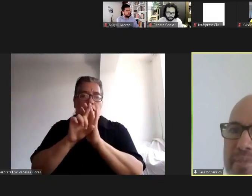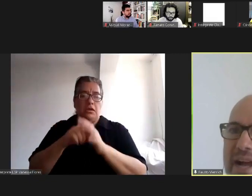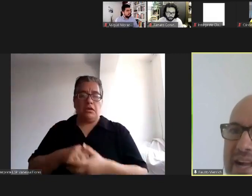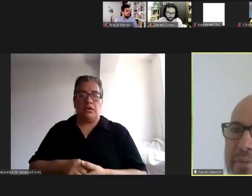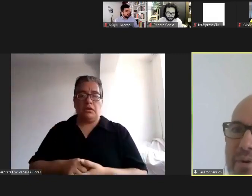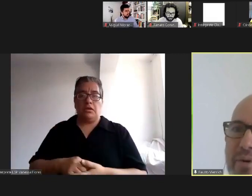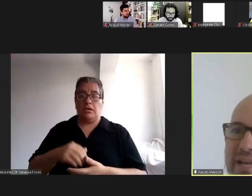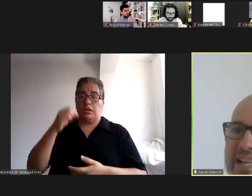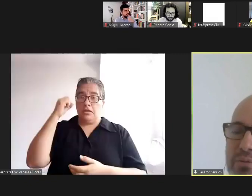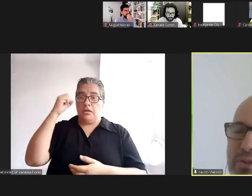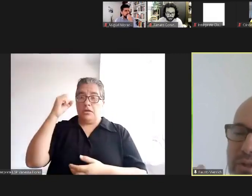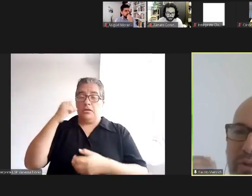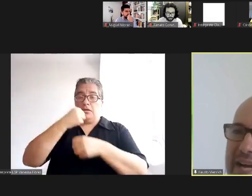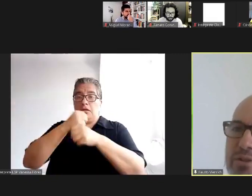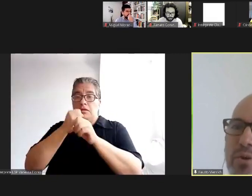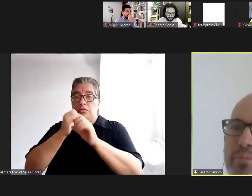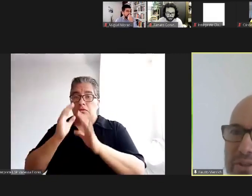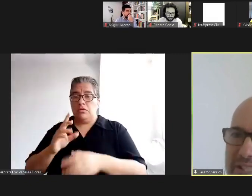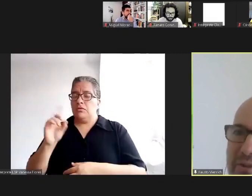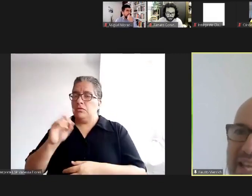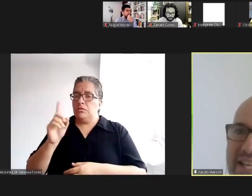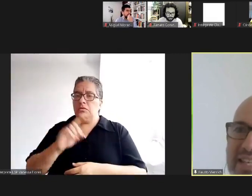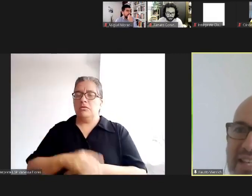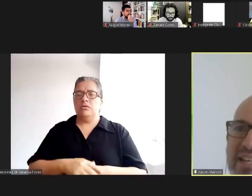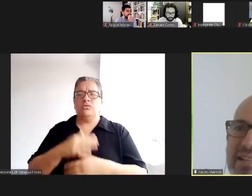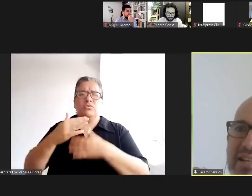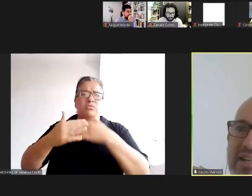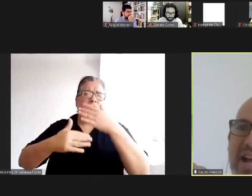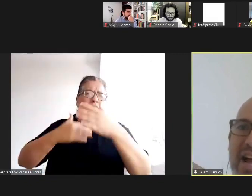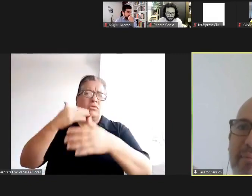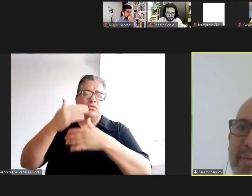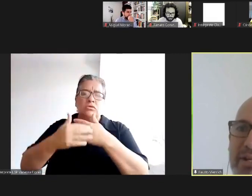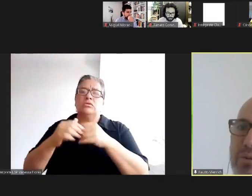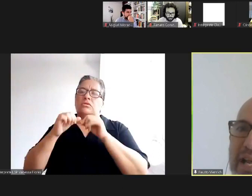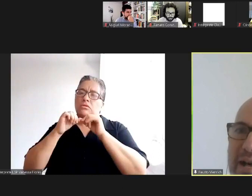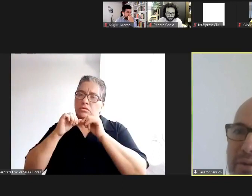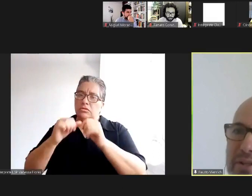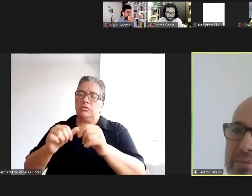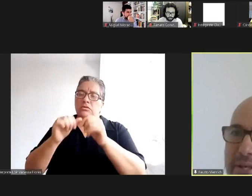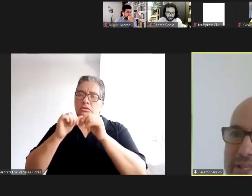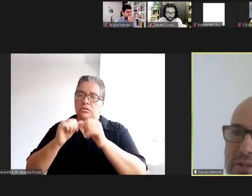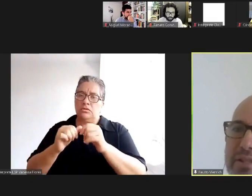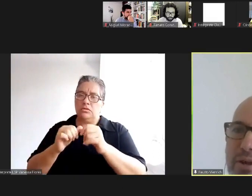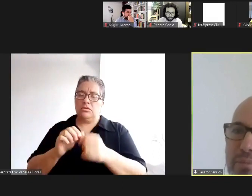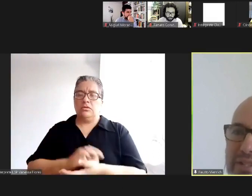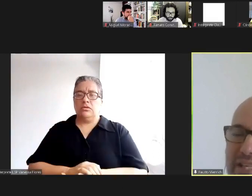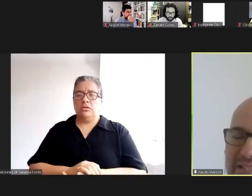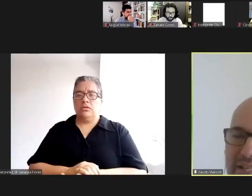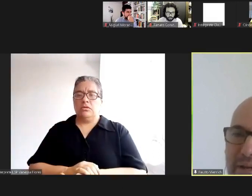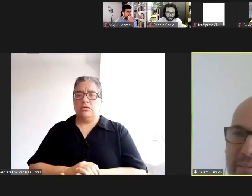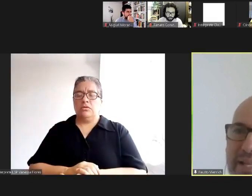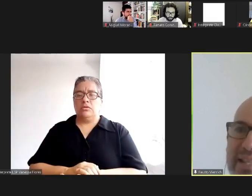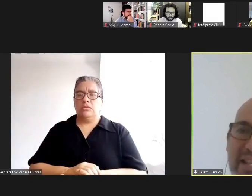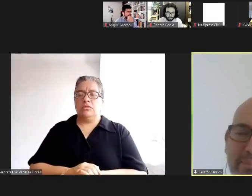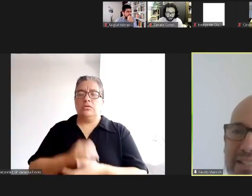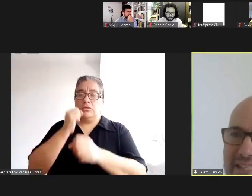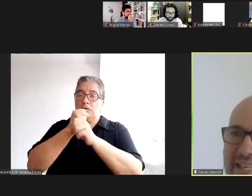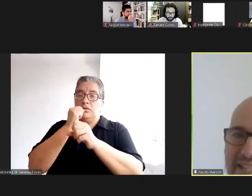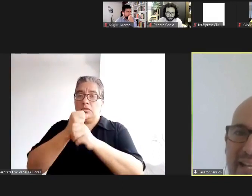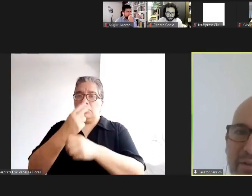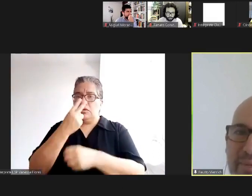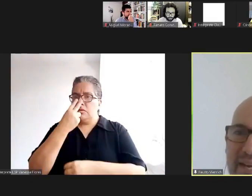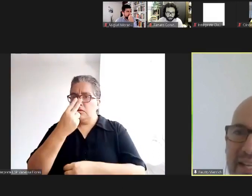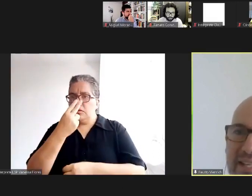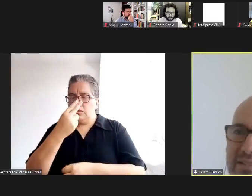ahí acabó el asunto. No, hay todo un proceso que hay que seguir, va a haber toda una labor de observación de cómo se implementa. Es más,